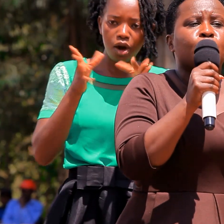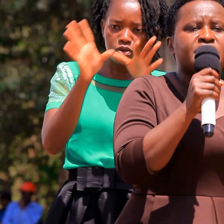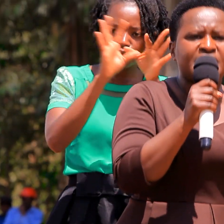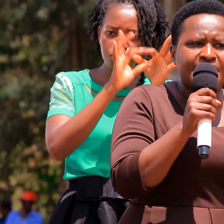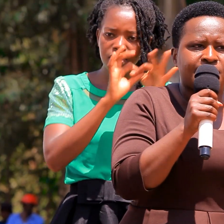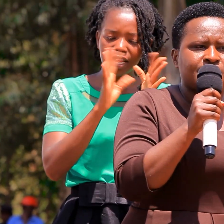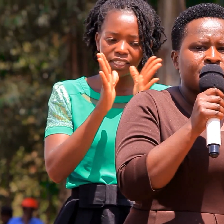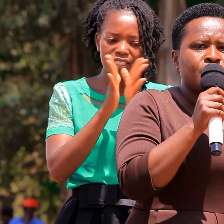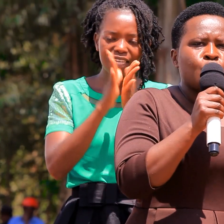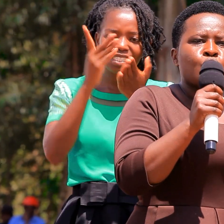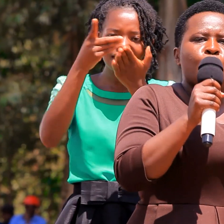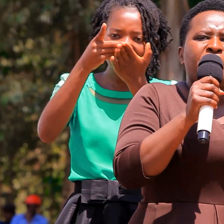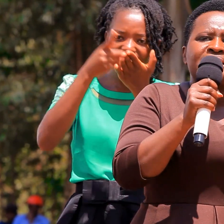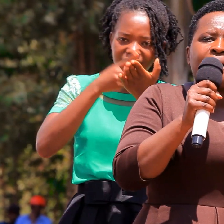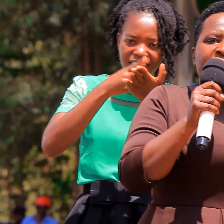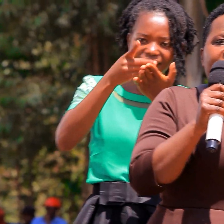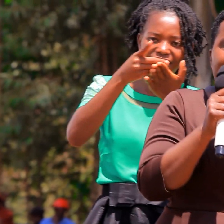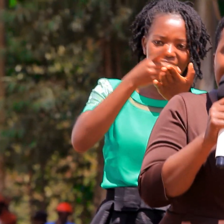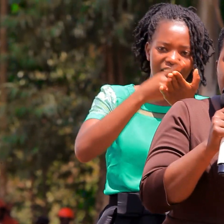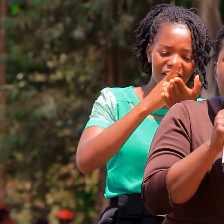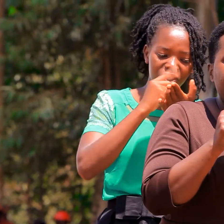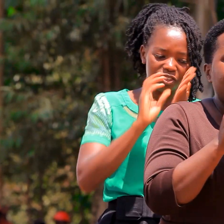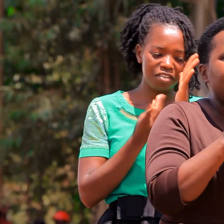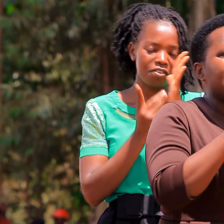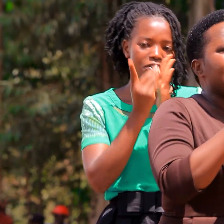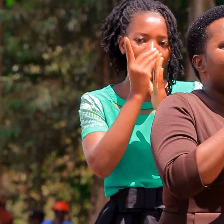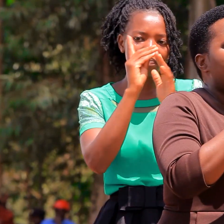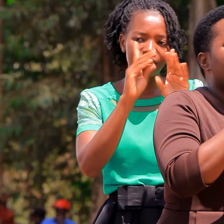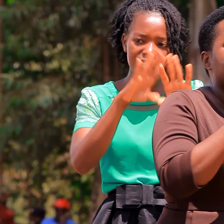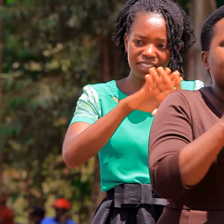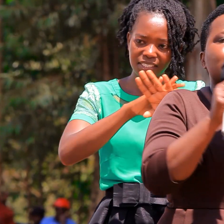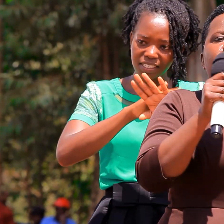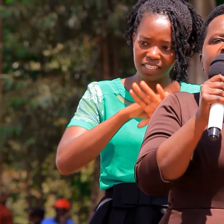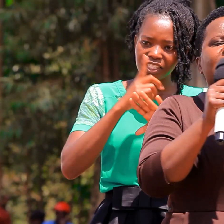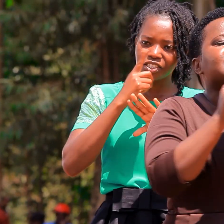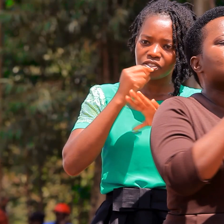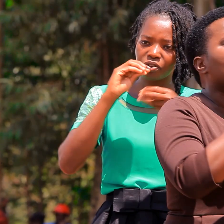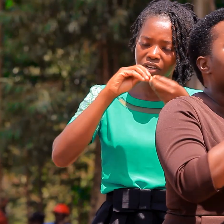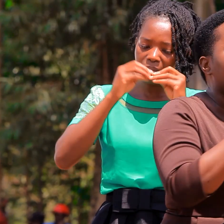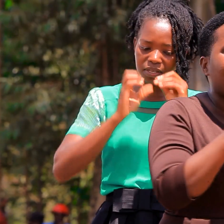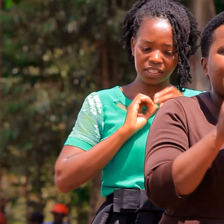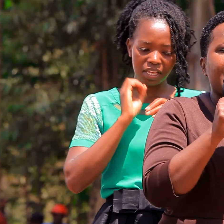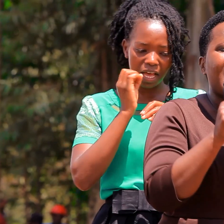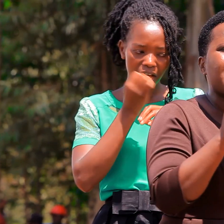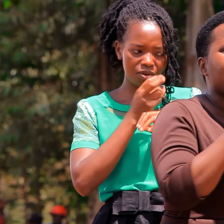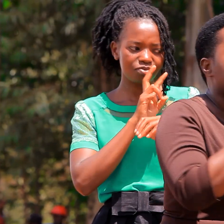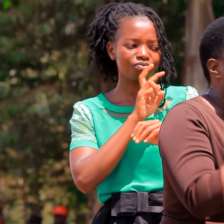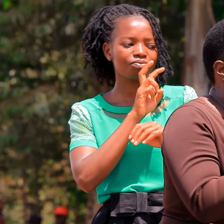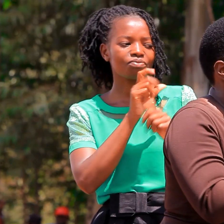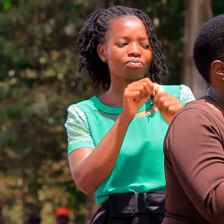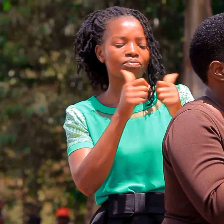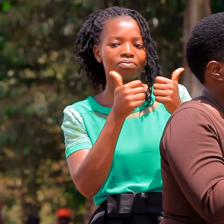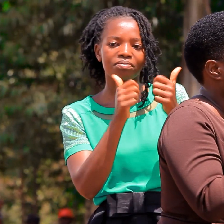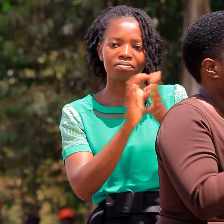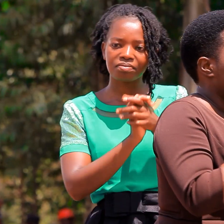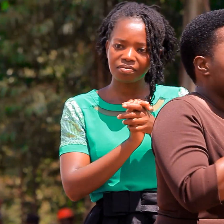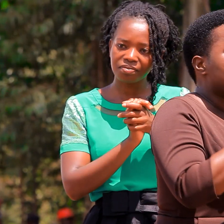kusikiliza na kunegotiate kupata maendeleo ili namba zetu pia zionekane ama